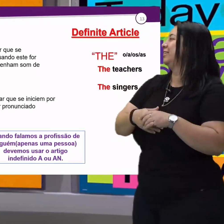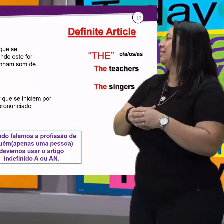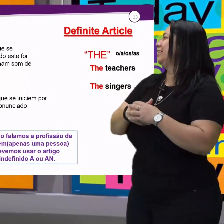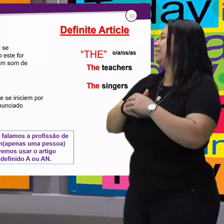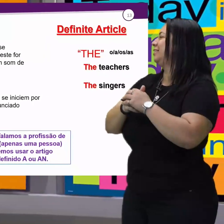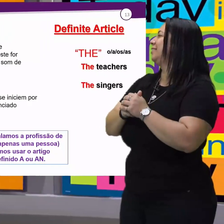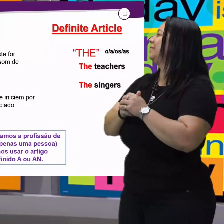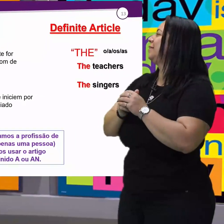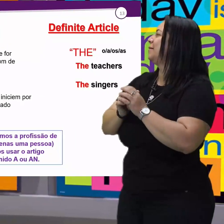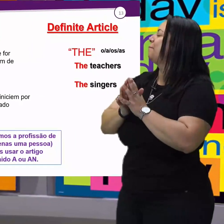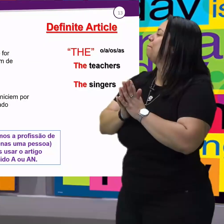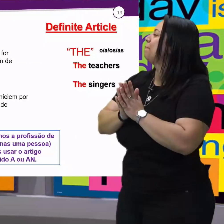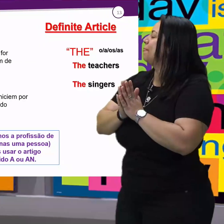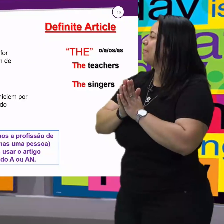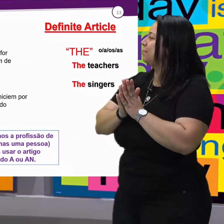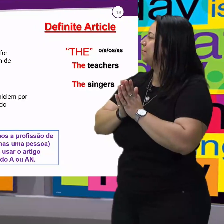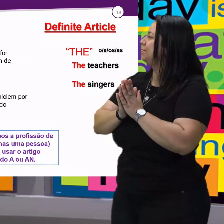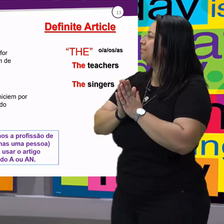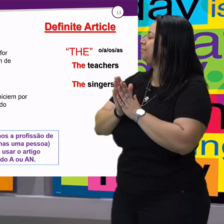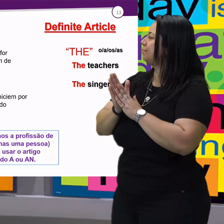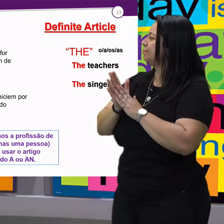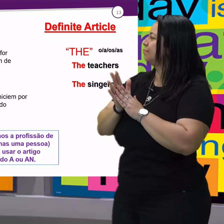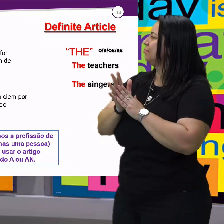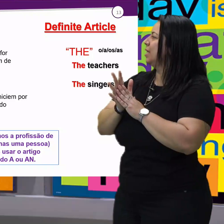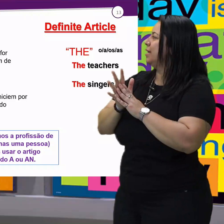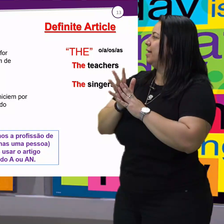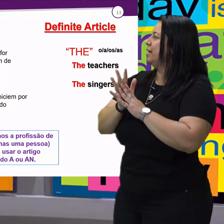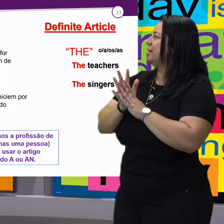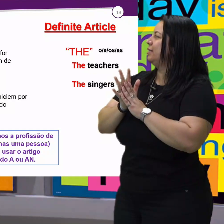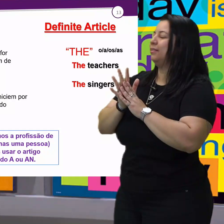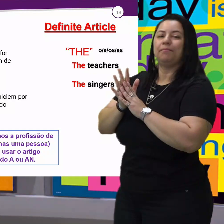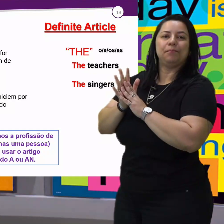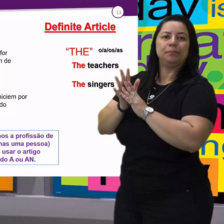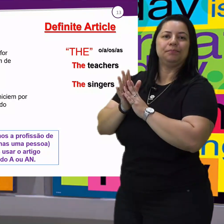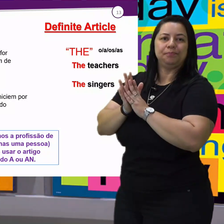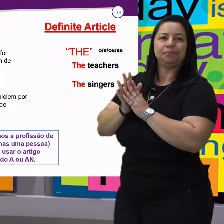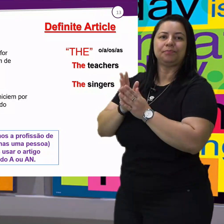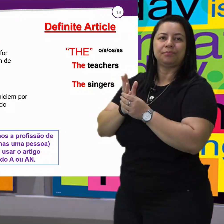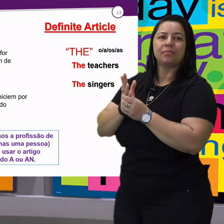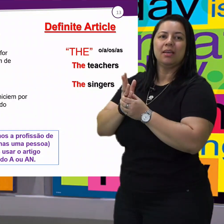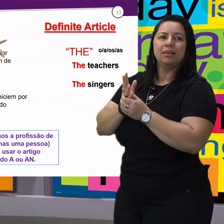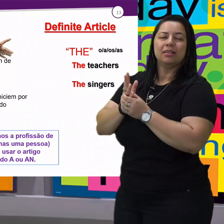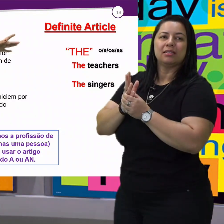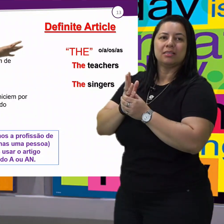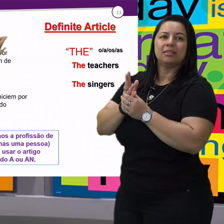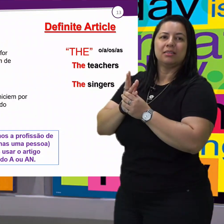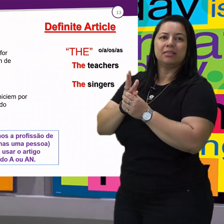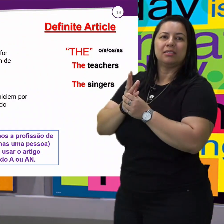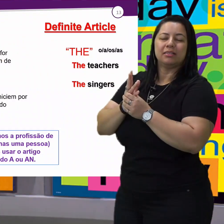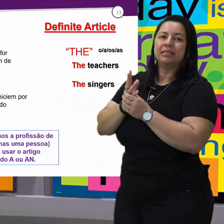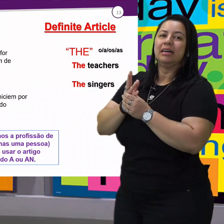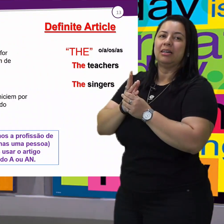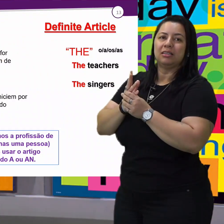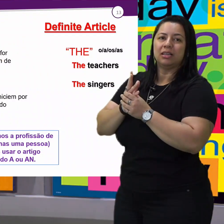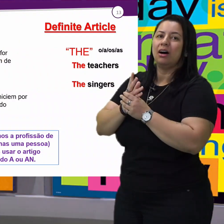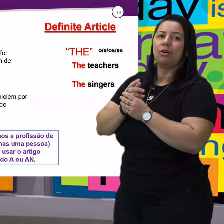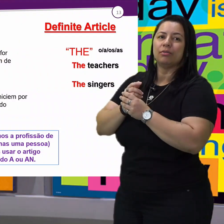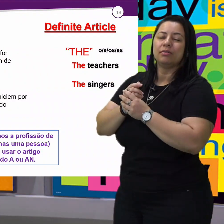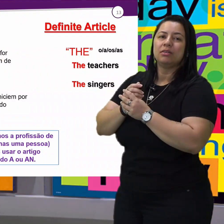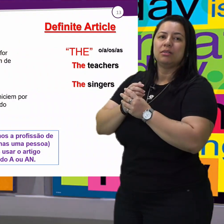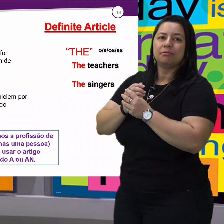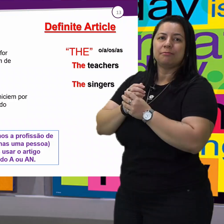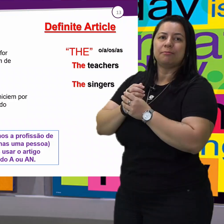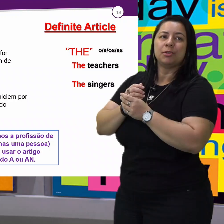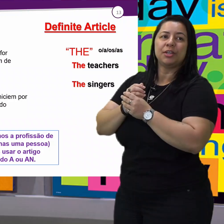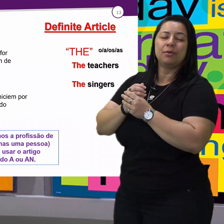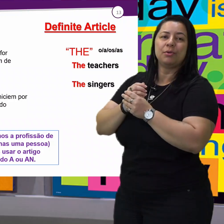Exatamente, mas a gente só tá falando de profissão porque a gente tá fechando com profissão, mas não significa que você sempre vai usar o the apenas com profissão, não.